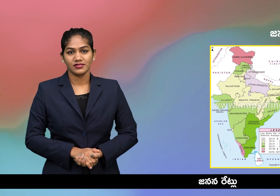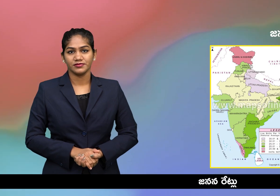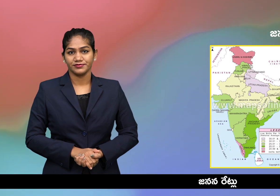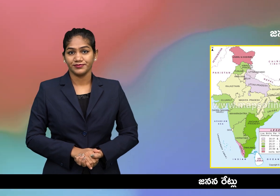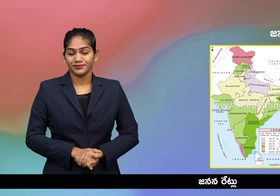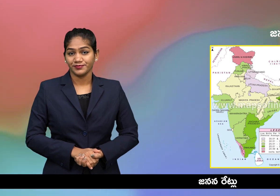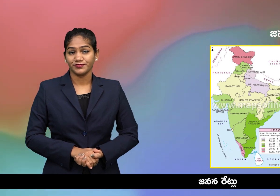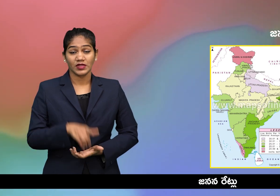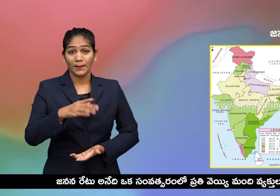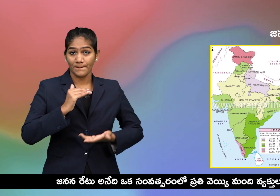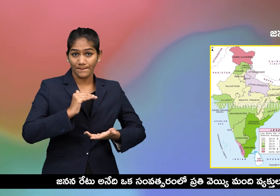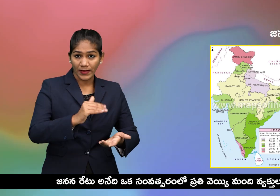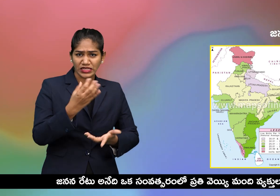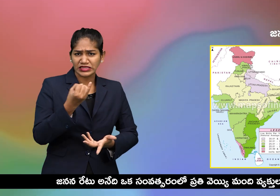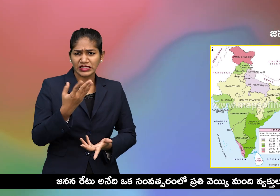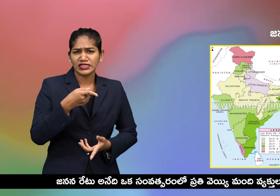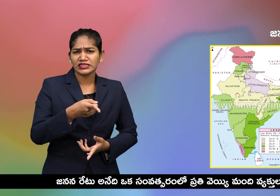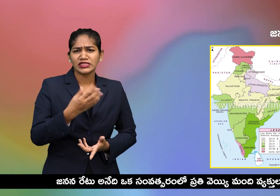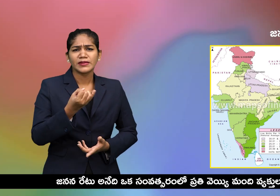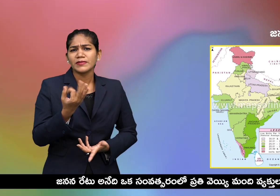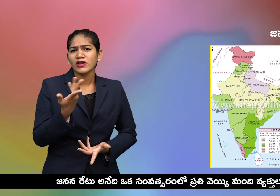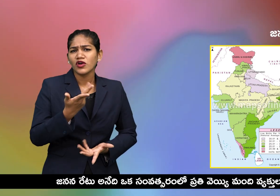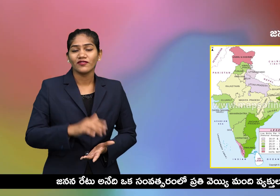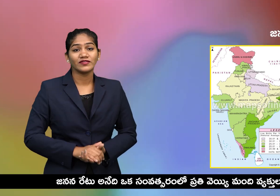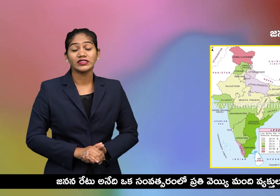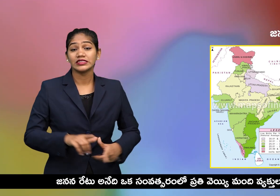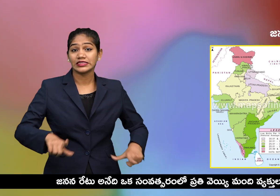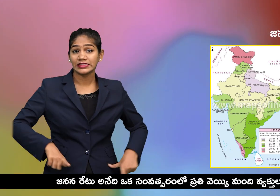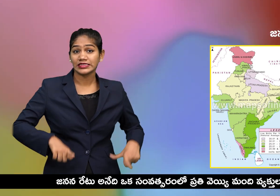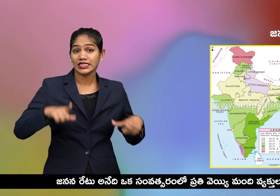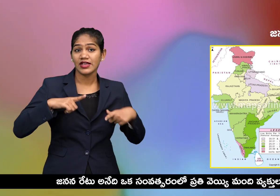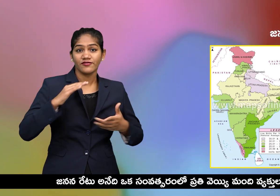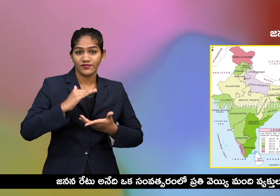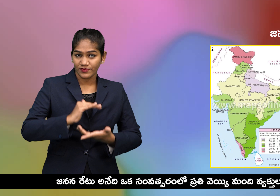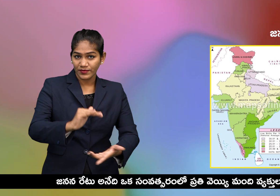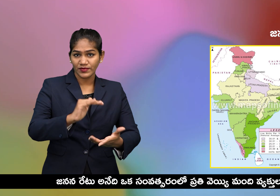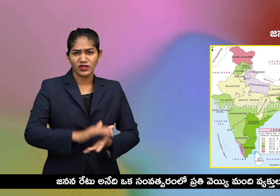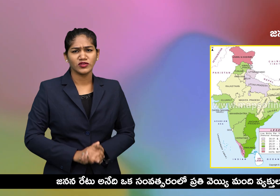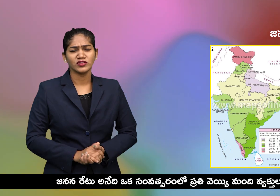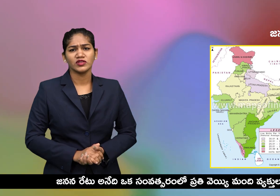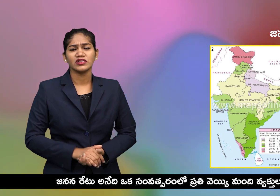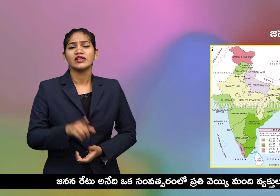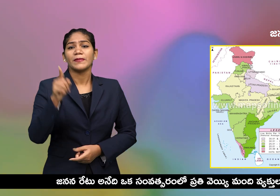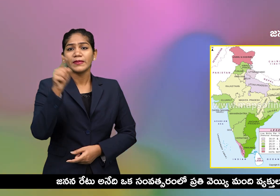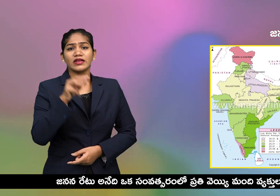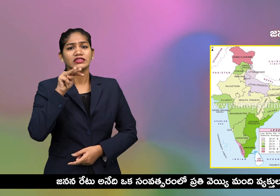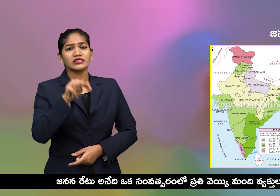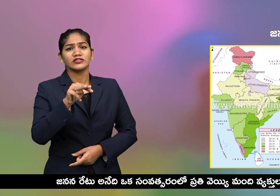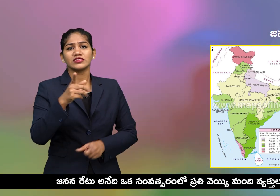జనన రేట్లు జనన రేటు అనేది ఒక సంవత్సరంలో ప్రతి 1000 మంది వ్యక్తులకు ప్రత్యక్ష